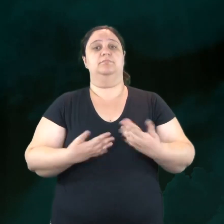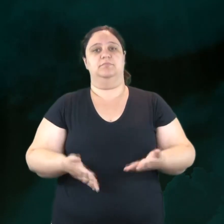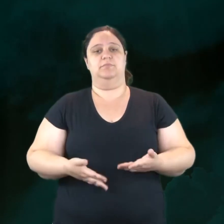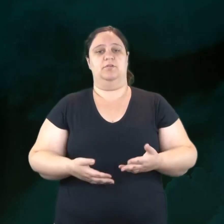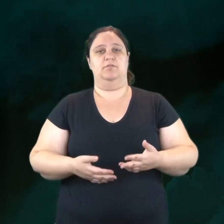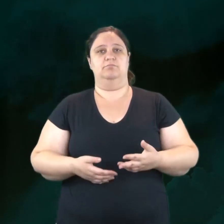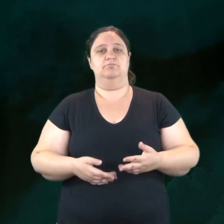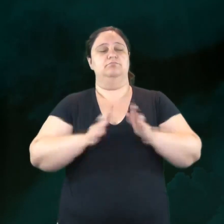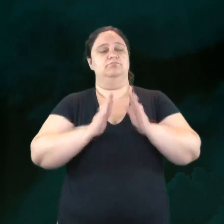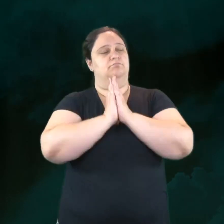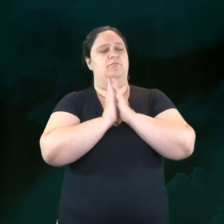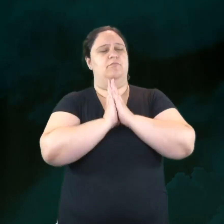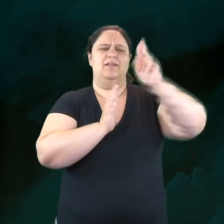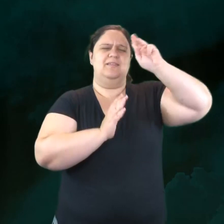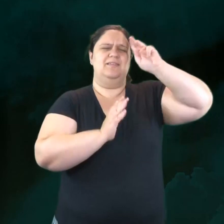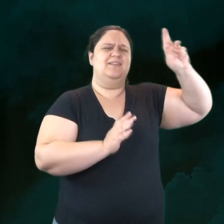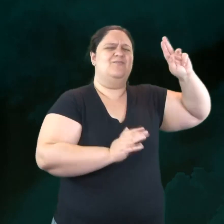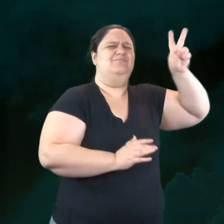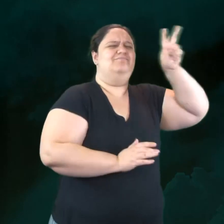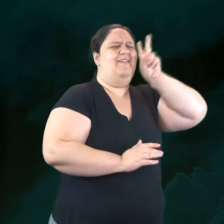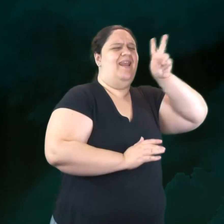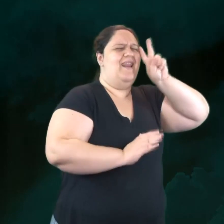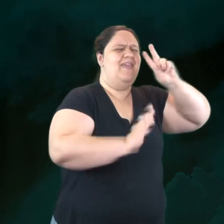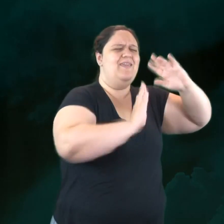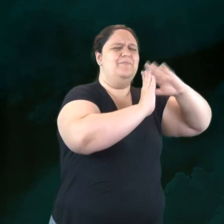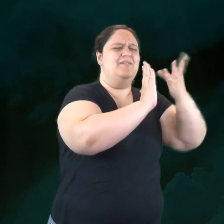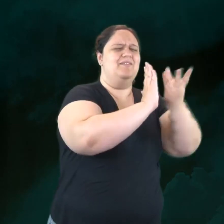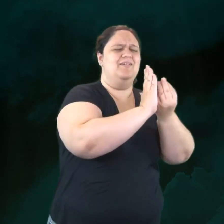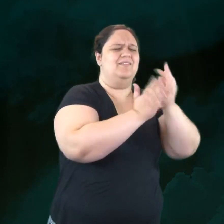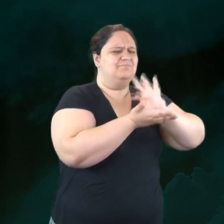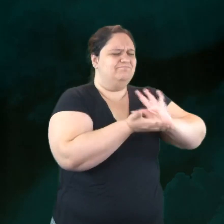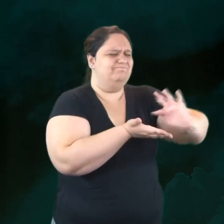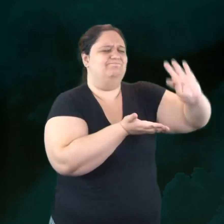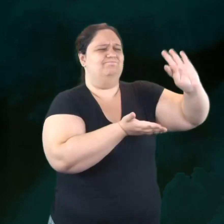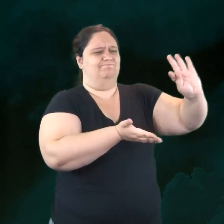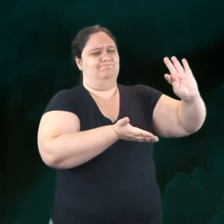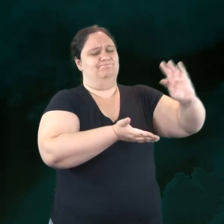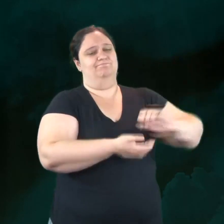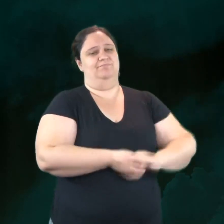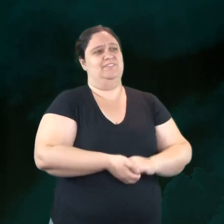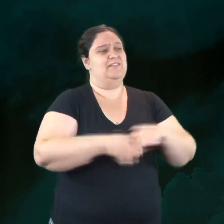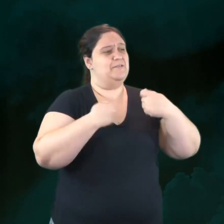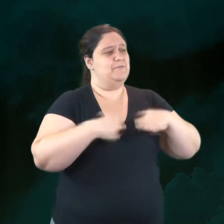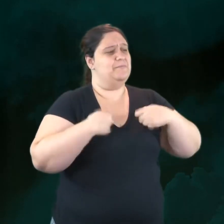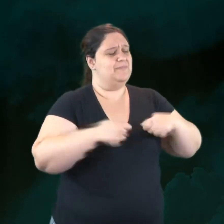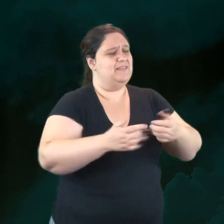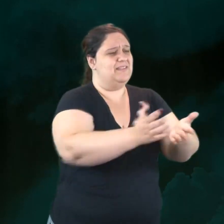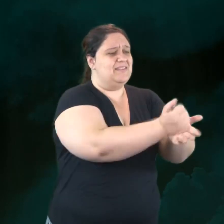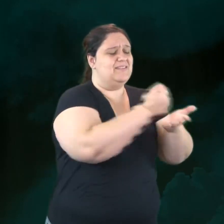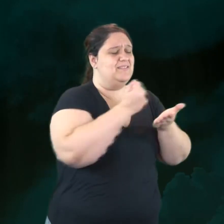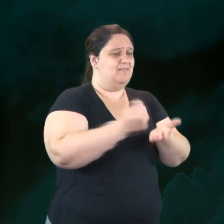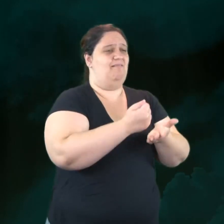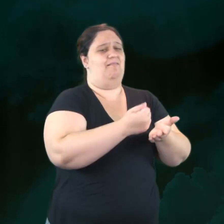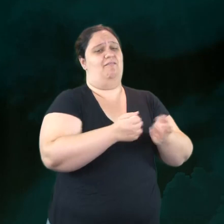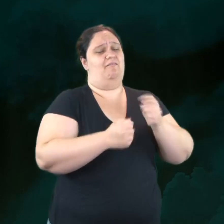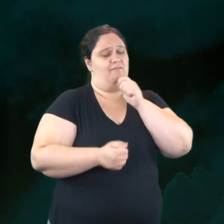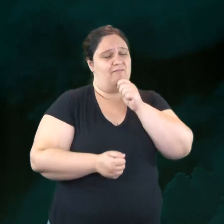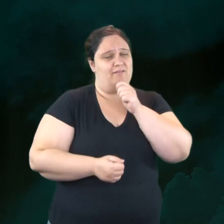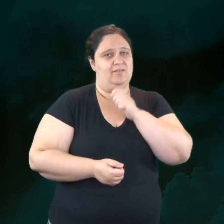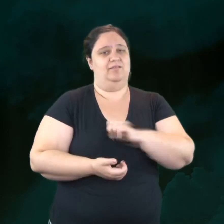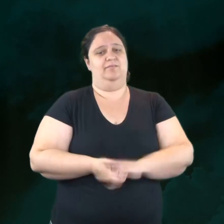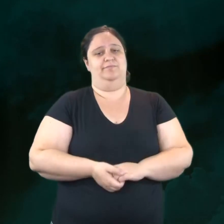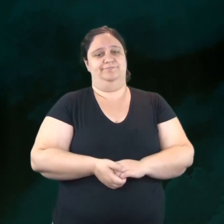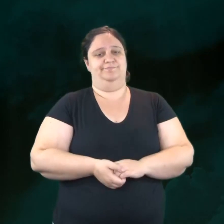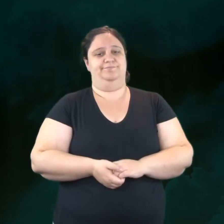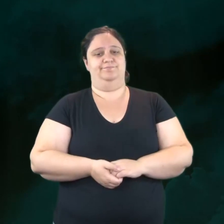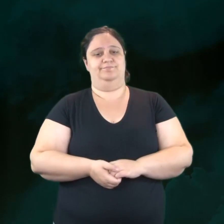se esqueça dos tessalonicenses. Eles precisam ser salvos totalmente. Ó Senhor Jesus.